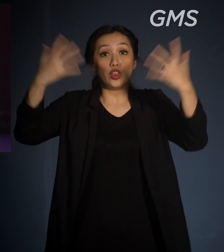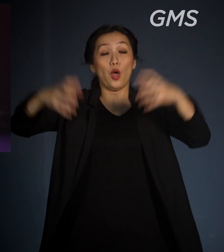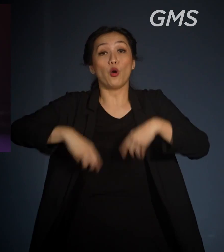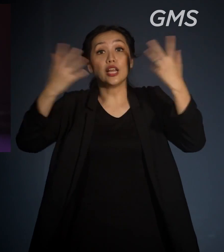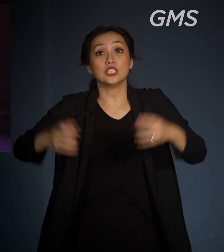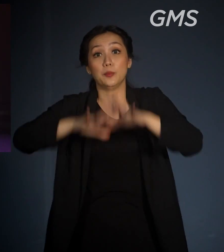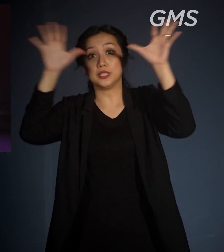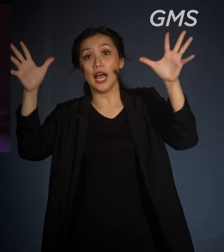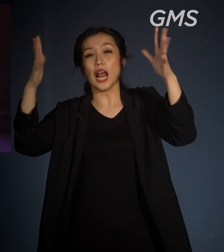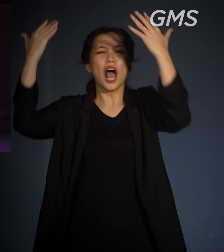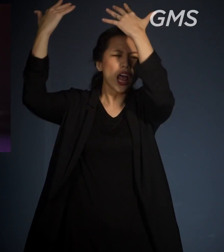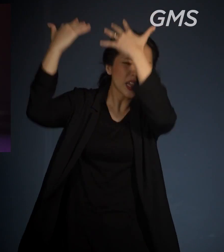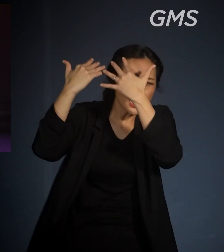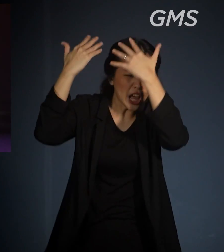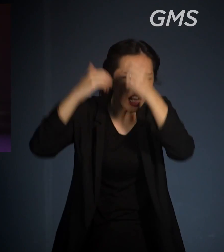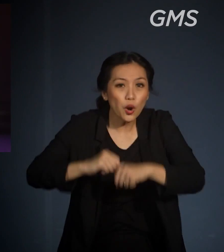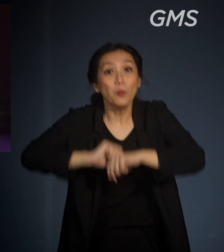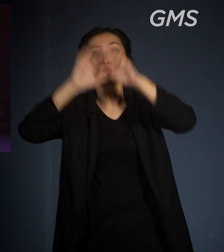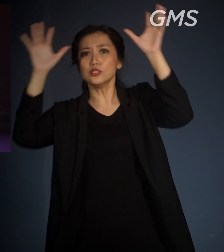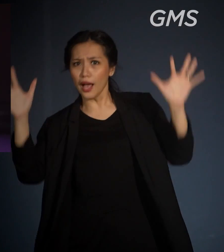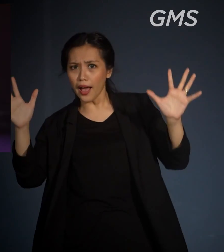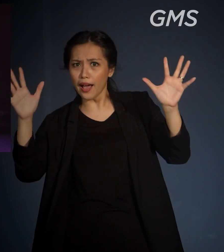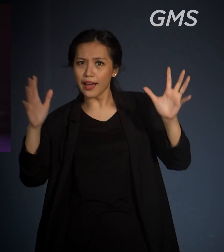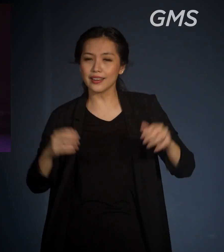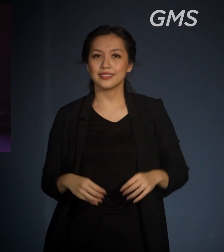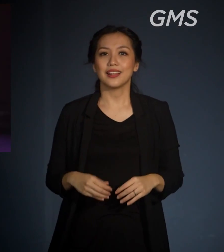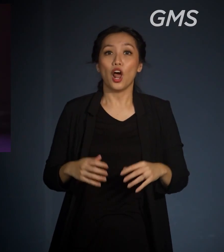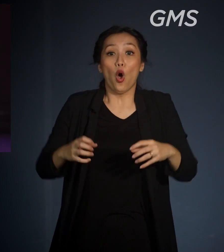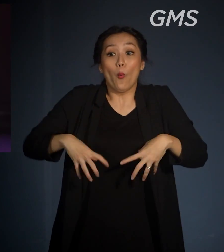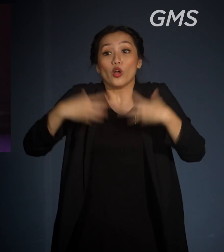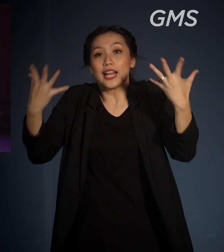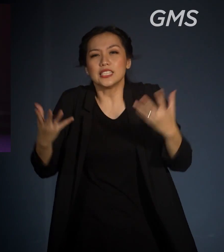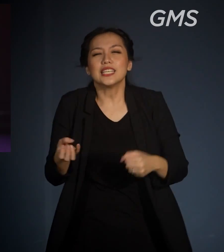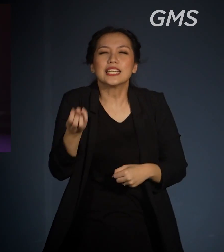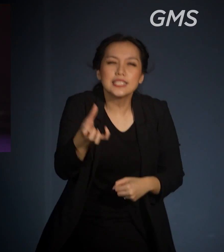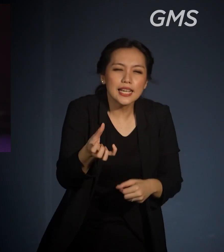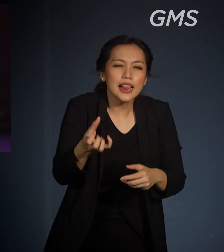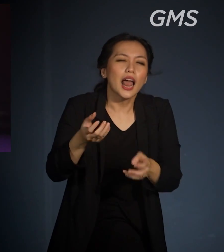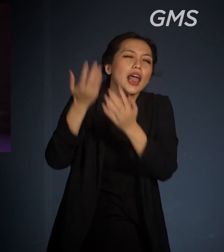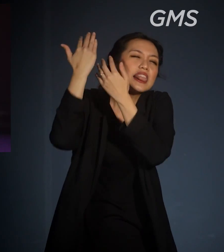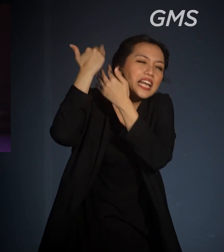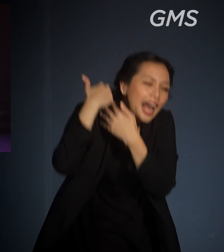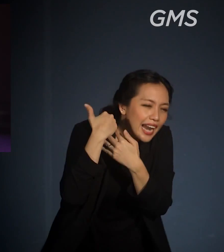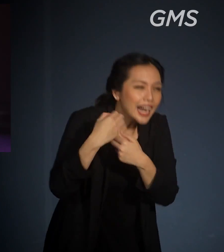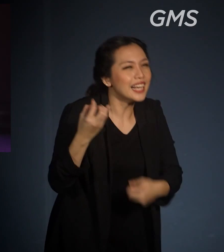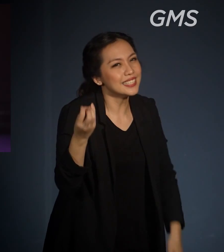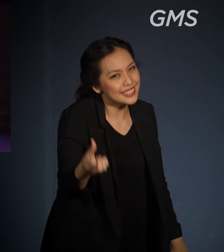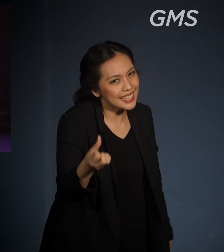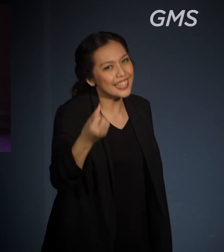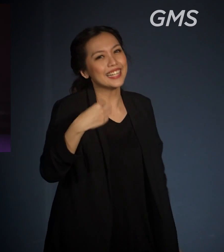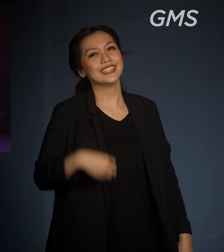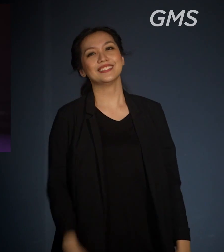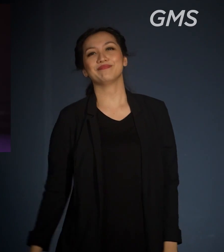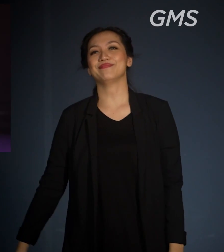lagi dikembangkan kapasitas Anda, kalau Anda sedang memaksimalkan dan mengembangkan potensi Anda, menggali potensi